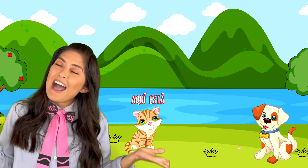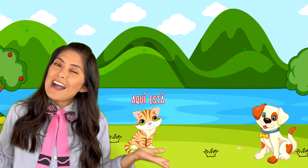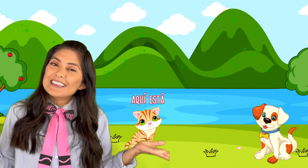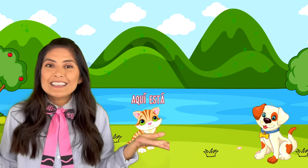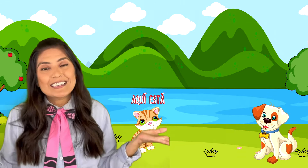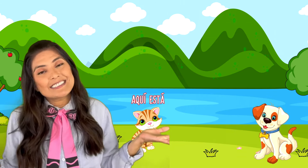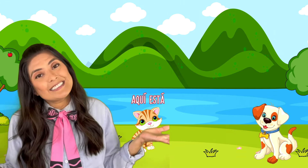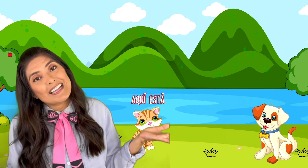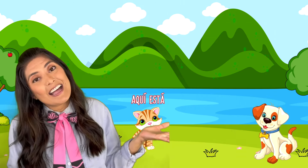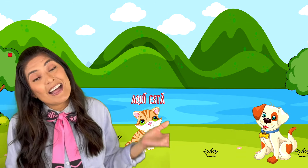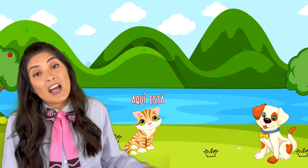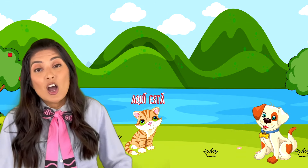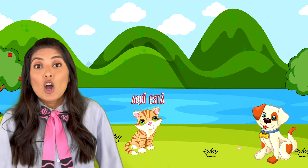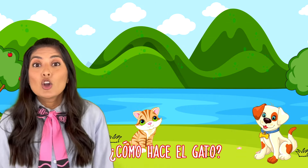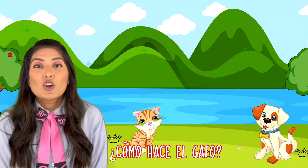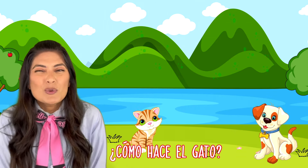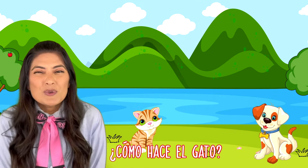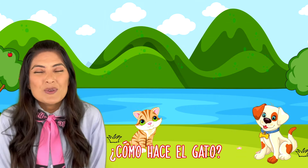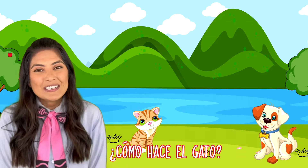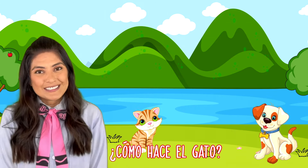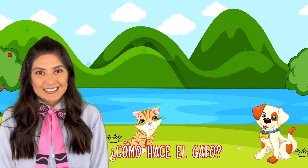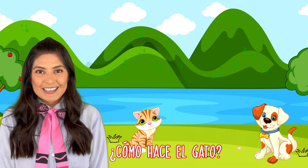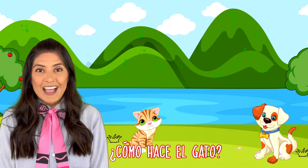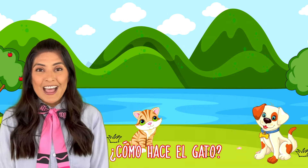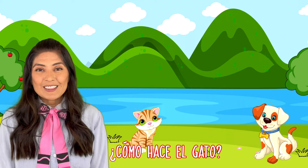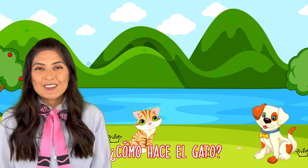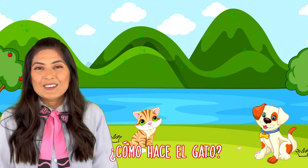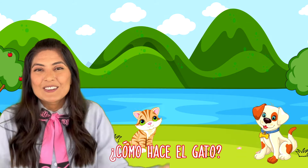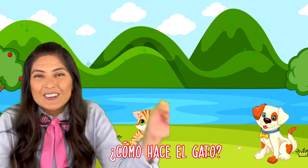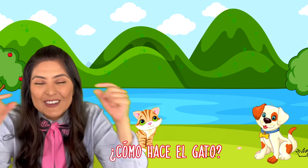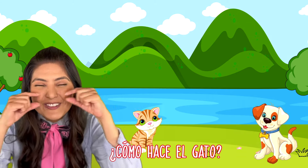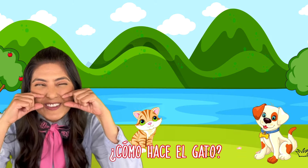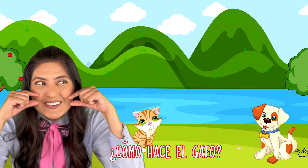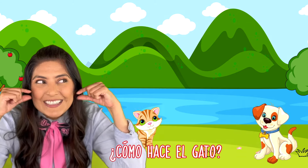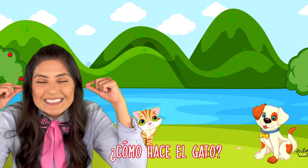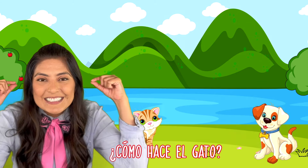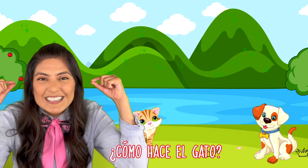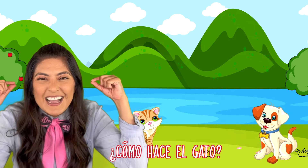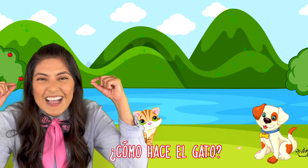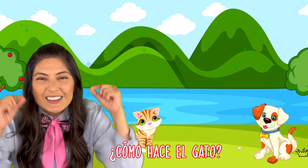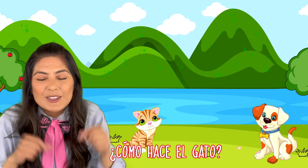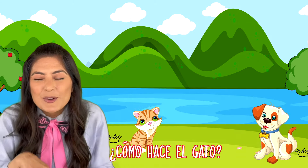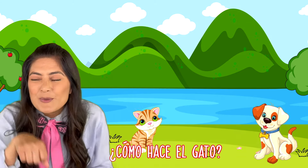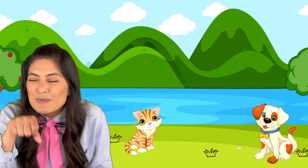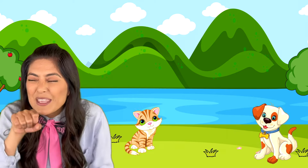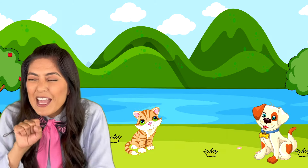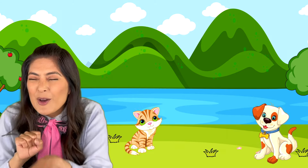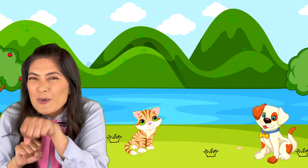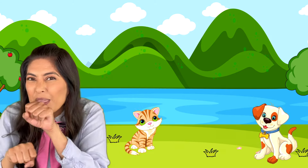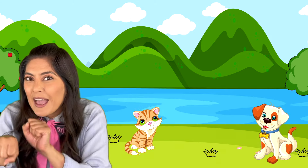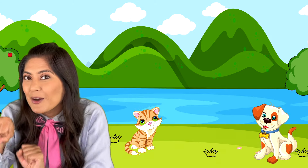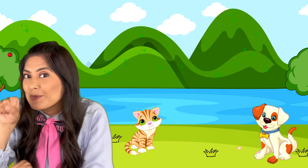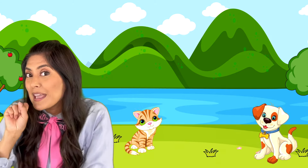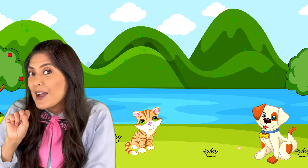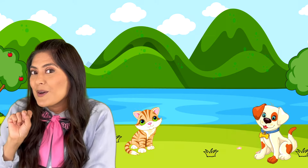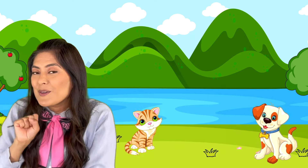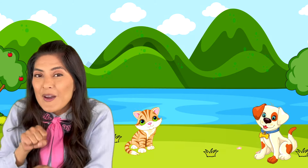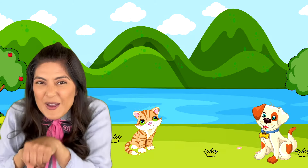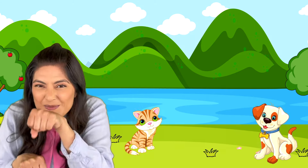aquí está. ¿Cómo hace el gato? ¿Cómo hace el gato? Miau, miau, miau,